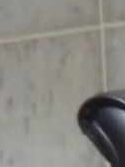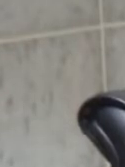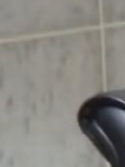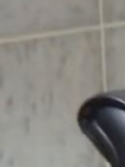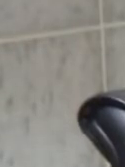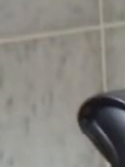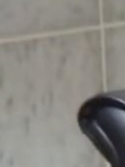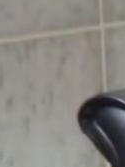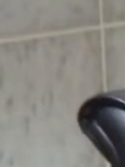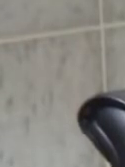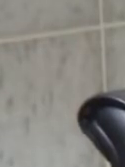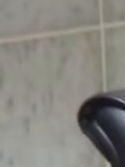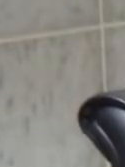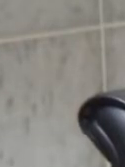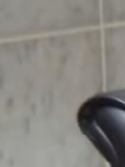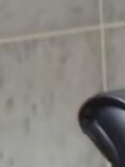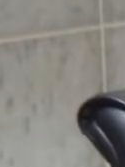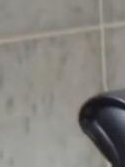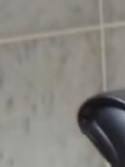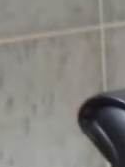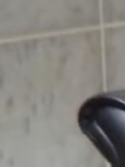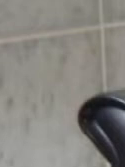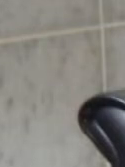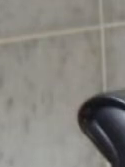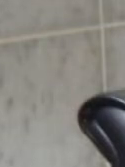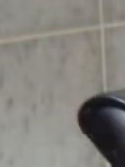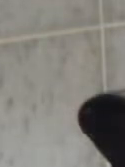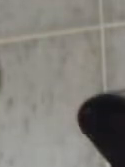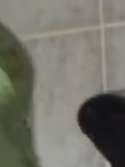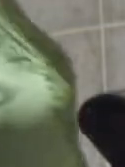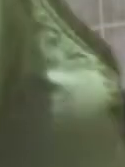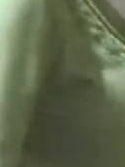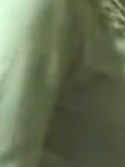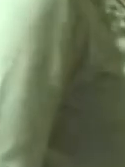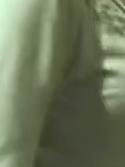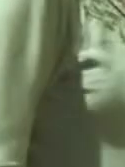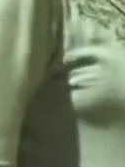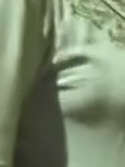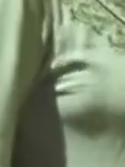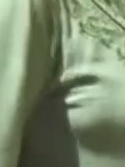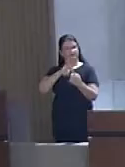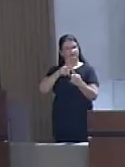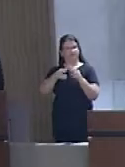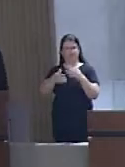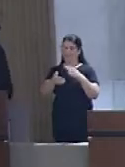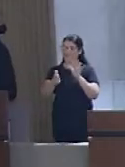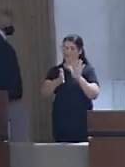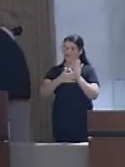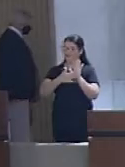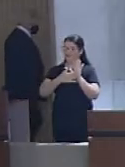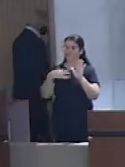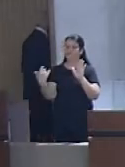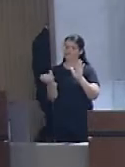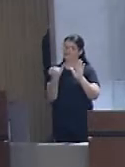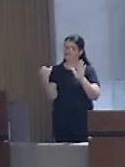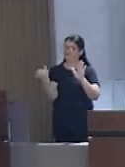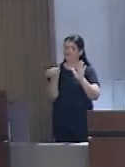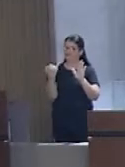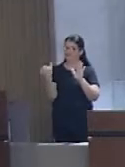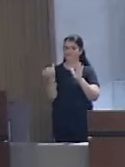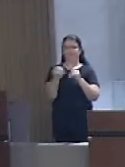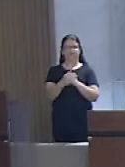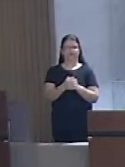companheiro que tem essa tarefa na FETAP de representar essa pauta importante,